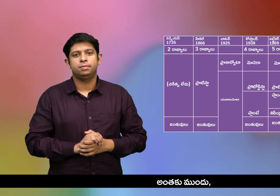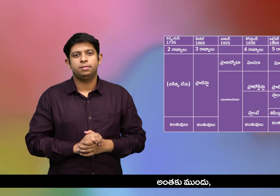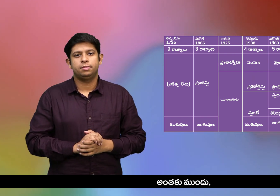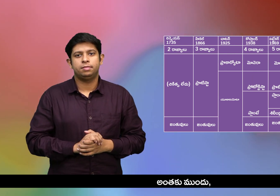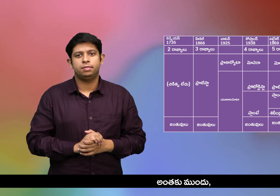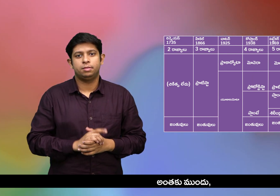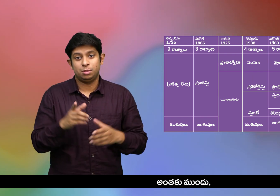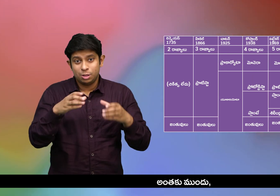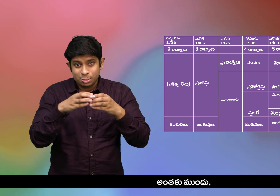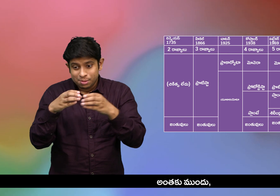అంతకుముందు